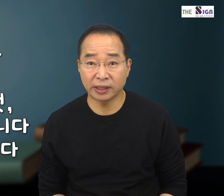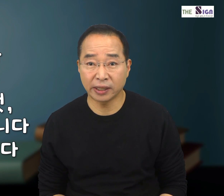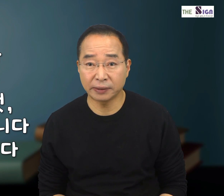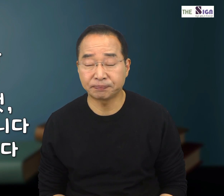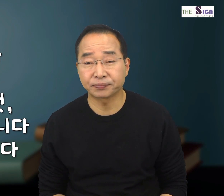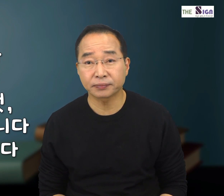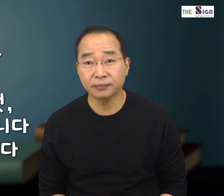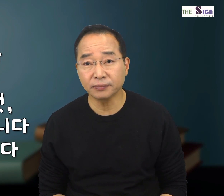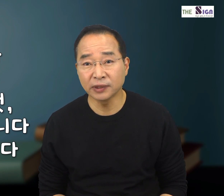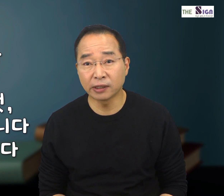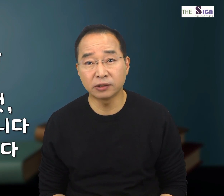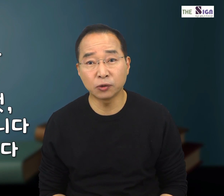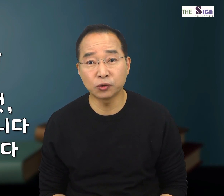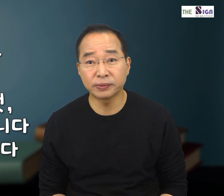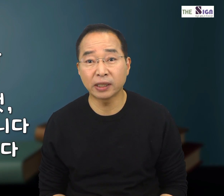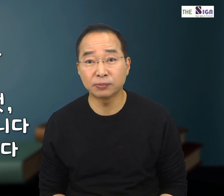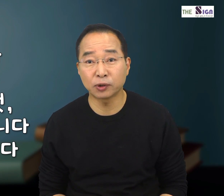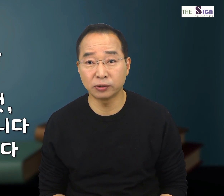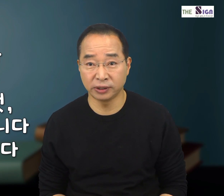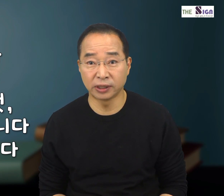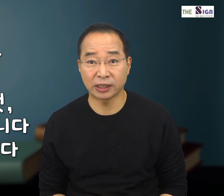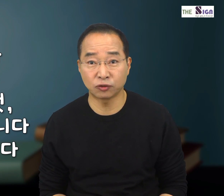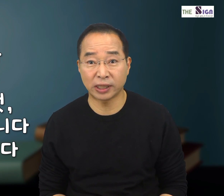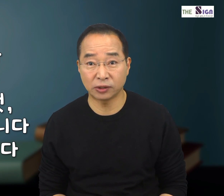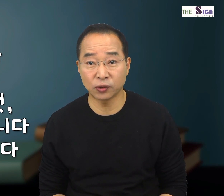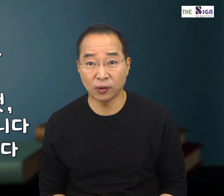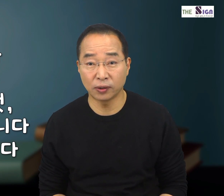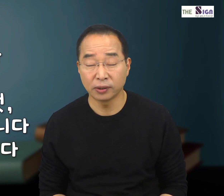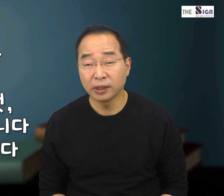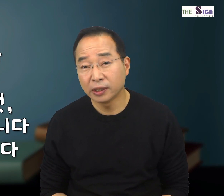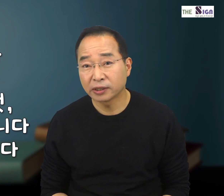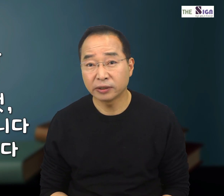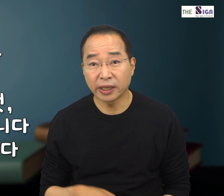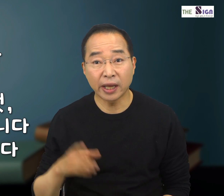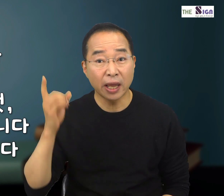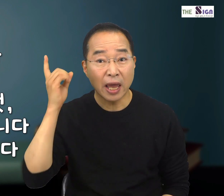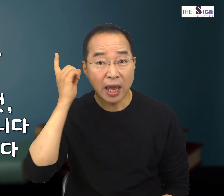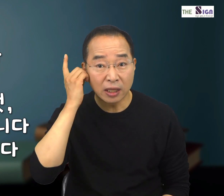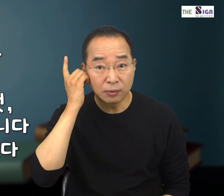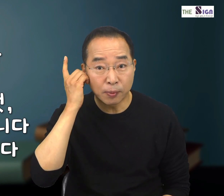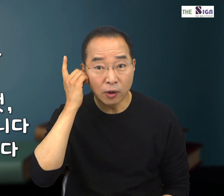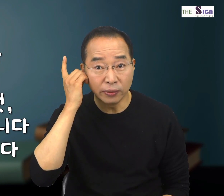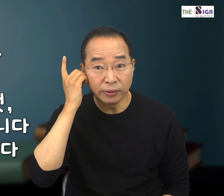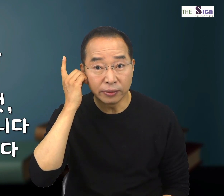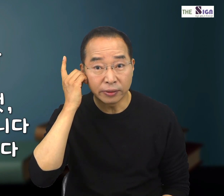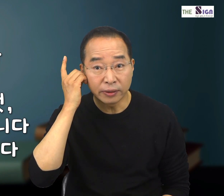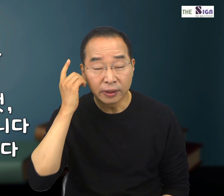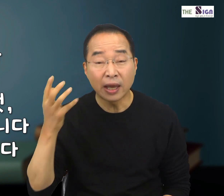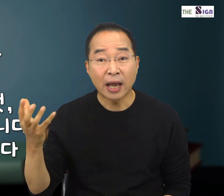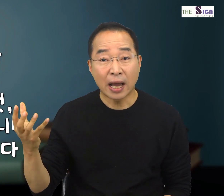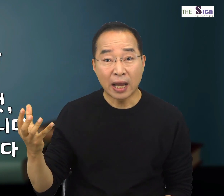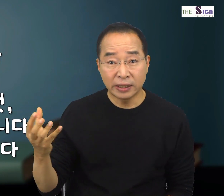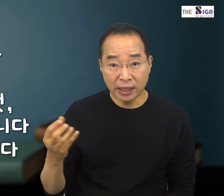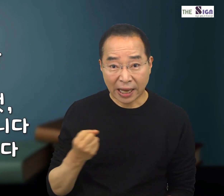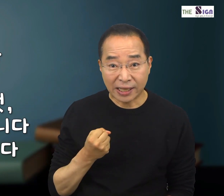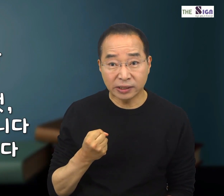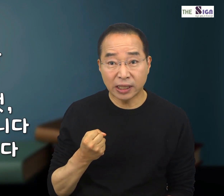때, 예를 들어 요즘은 핸드폰을 늘 가지고 다니죠. 그런데 핸드폰 이게